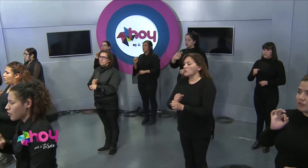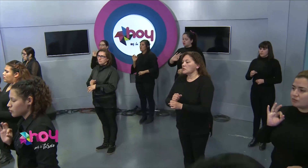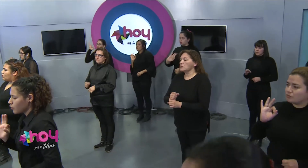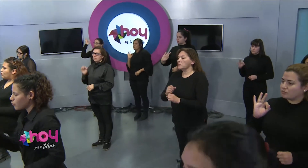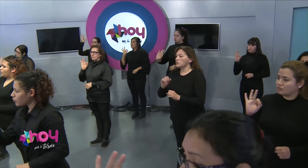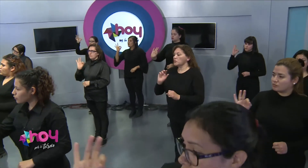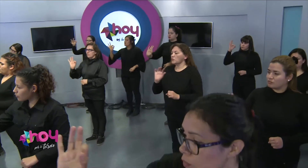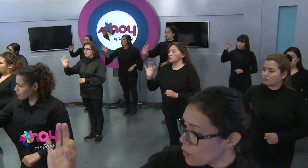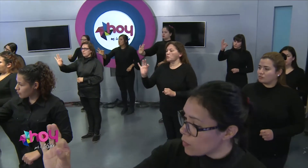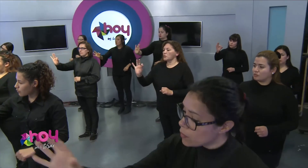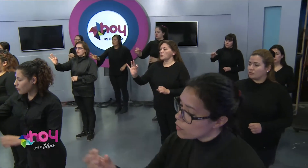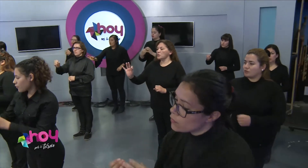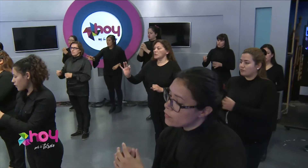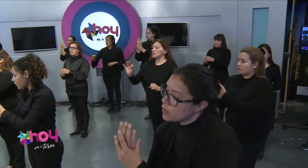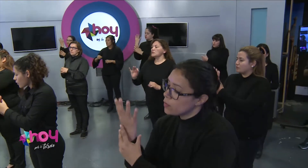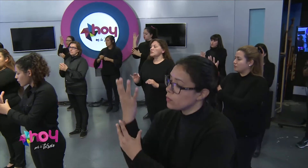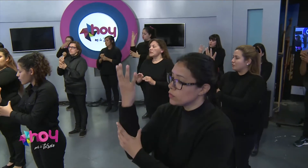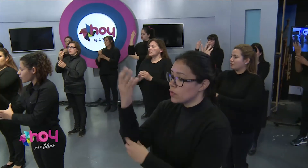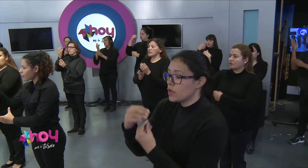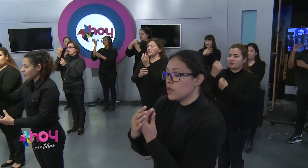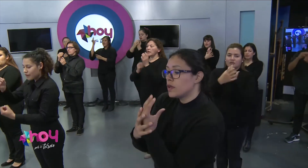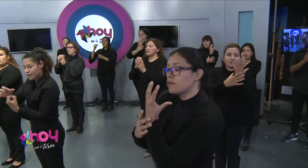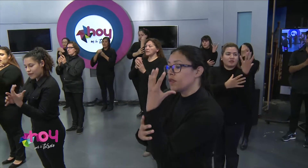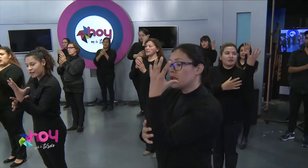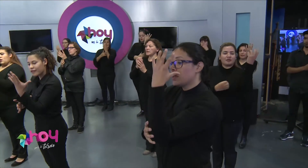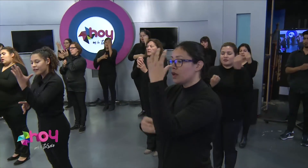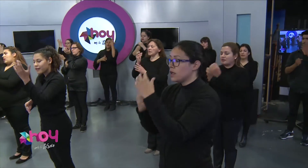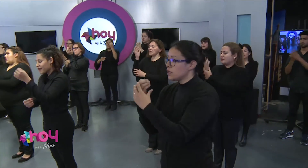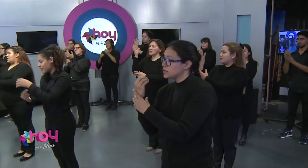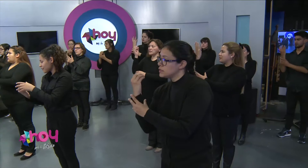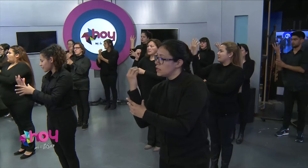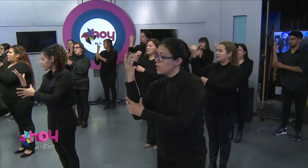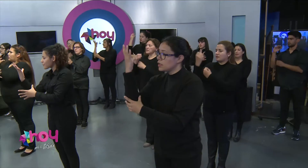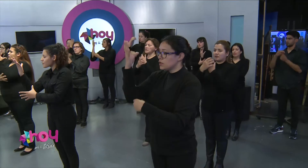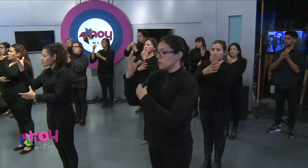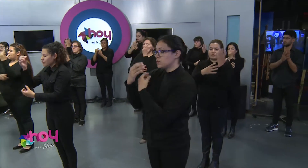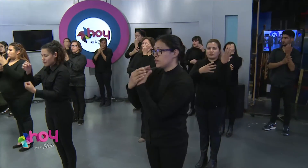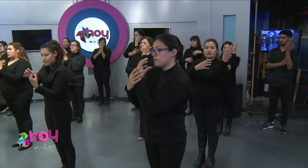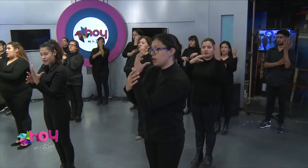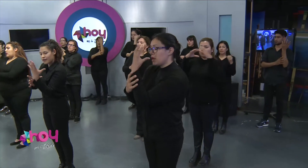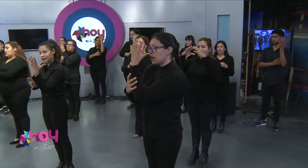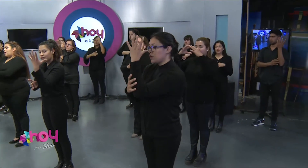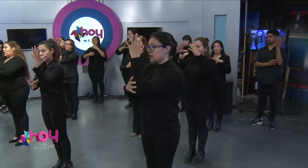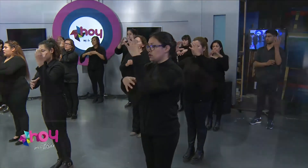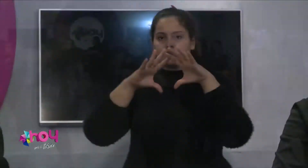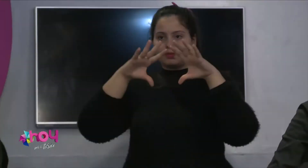tu futuro fecundo de grandeza, que en tus entrañas